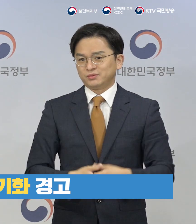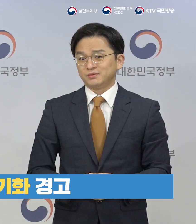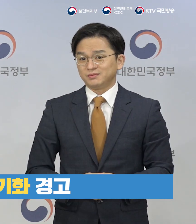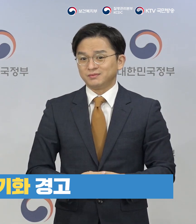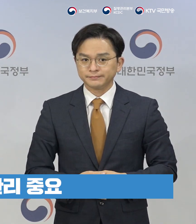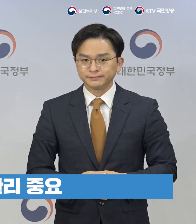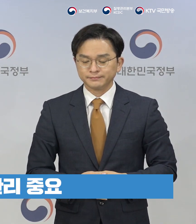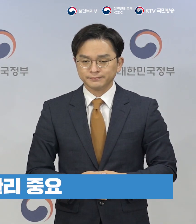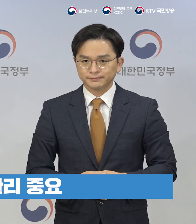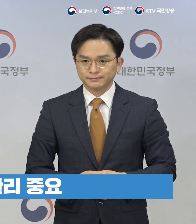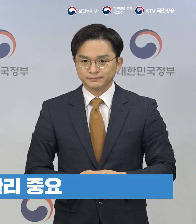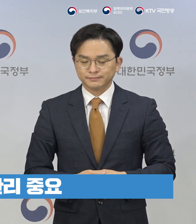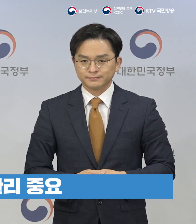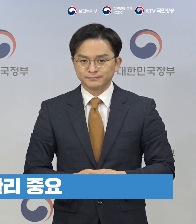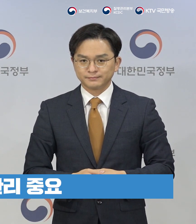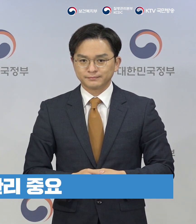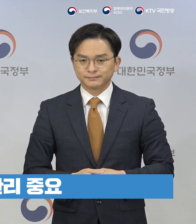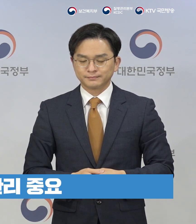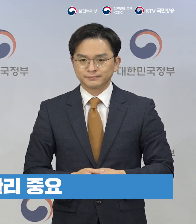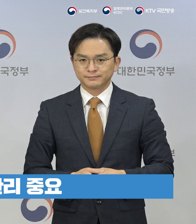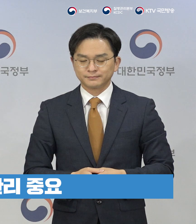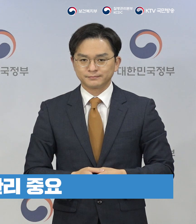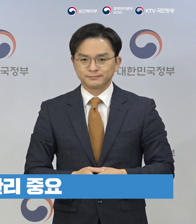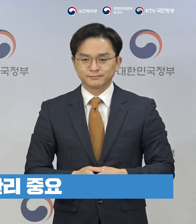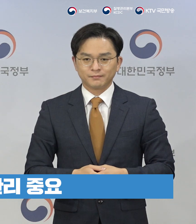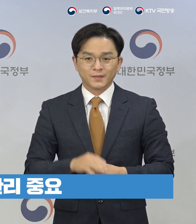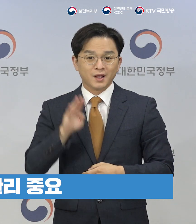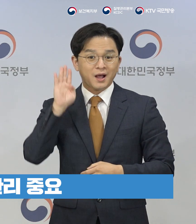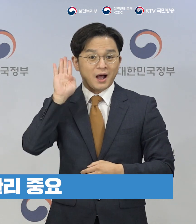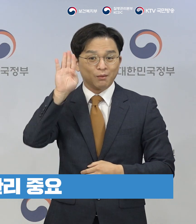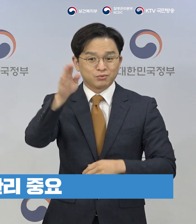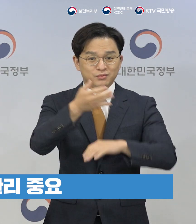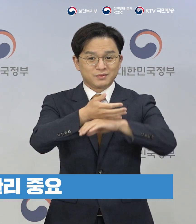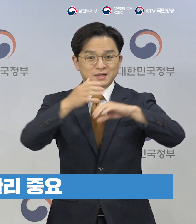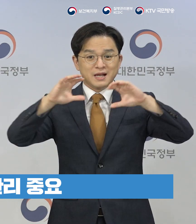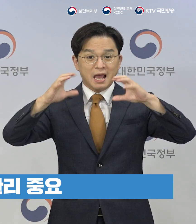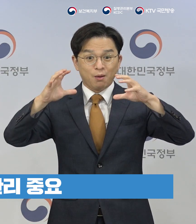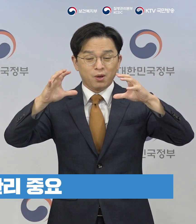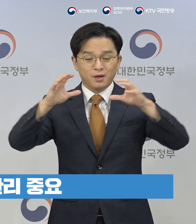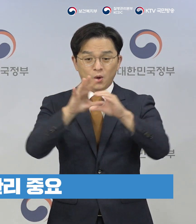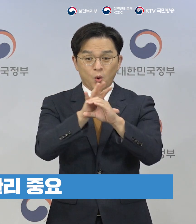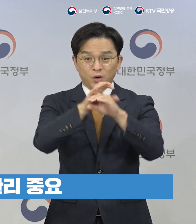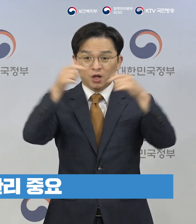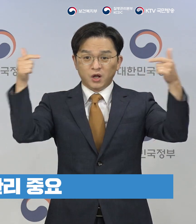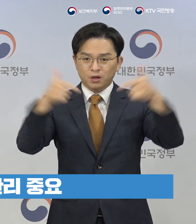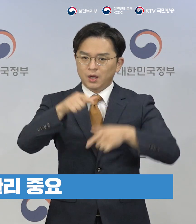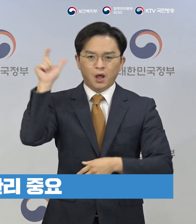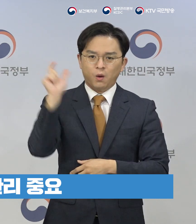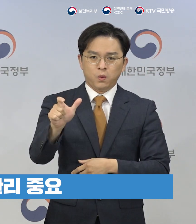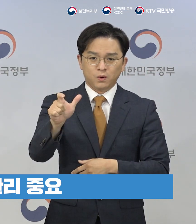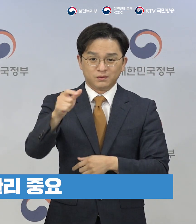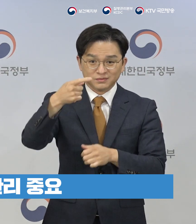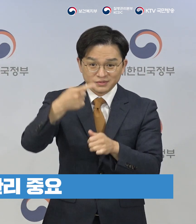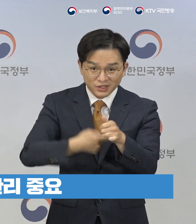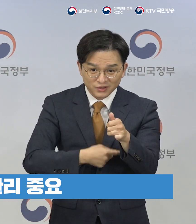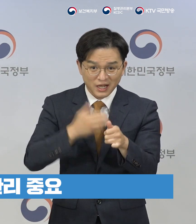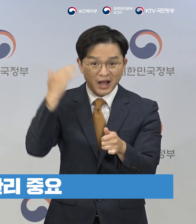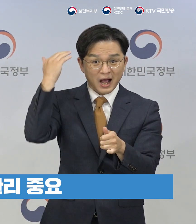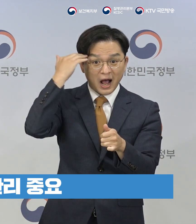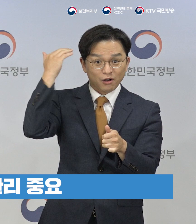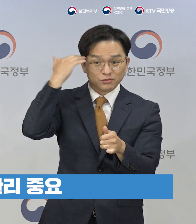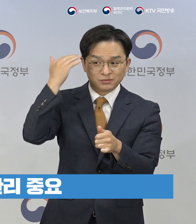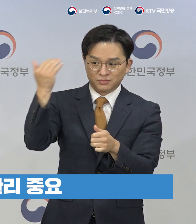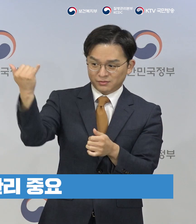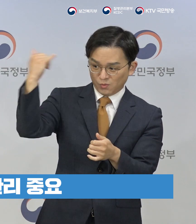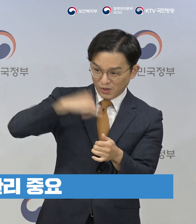있습니다. 이러한 국제적인 상황 속에서 우리나라의 해외 환자도 증가하고 있으며